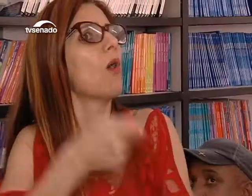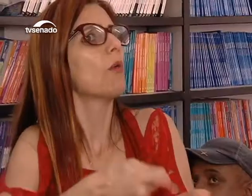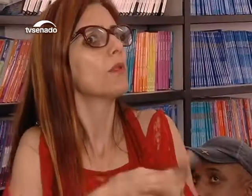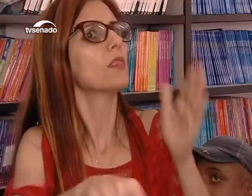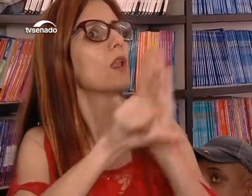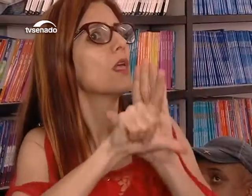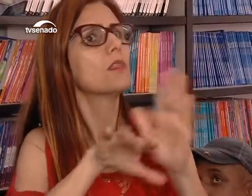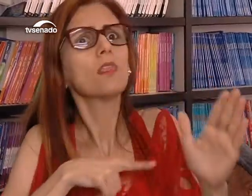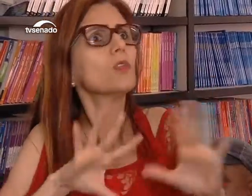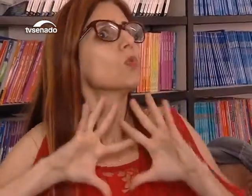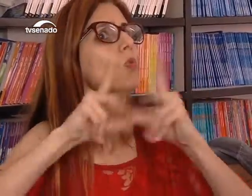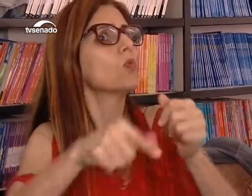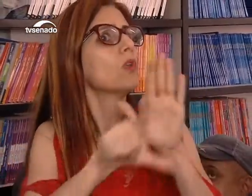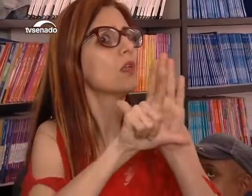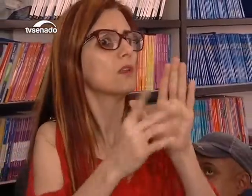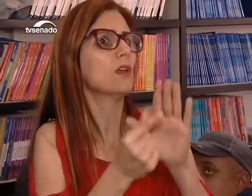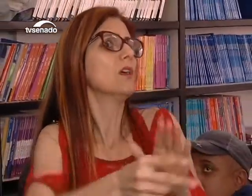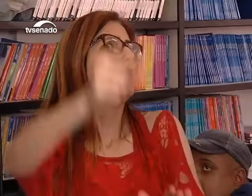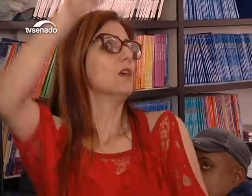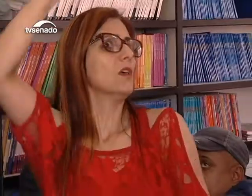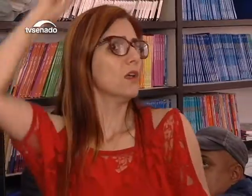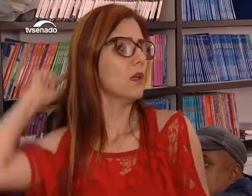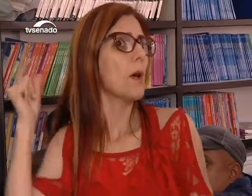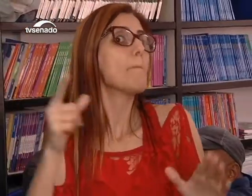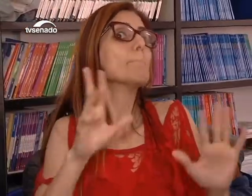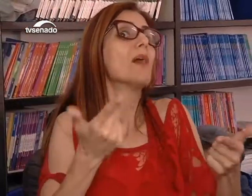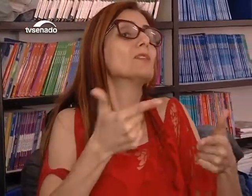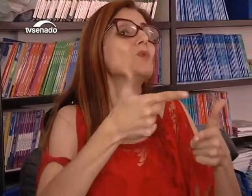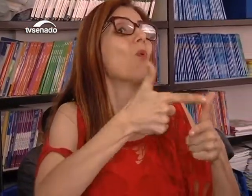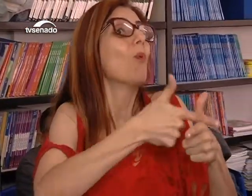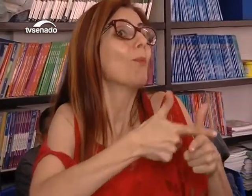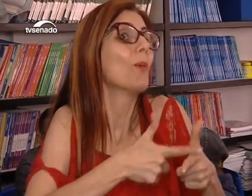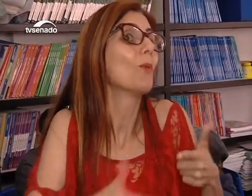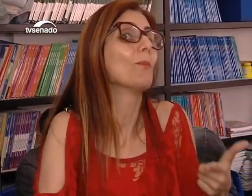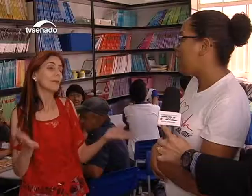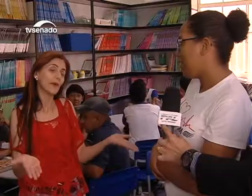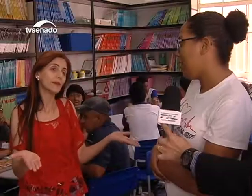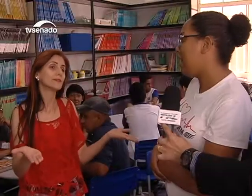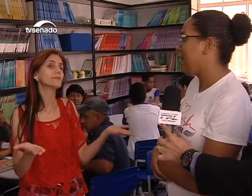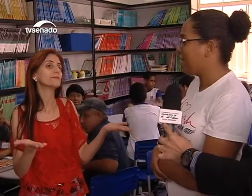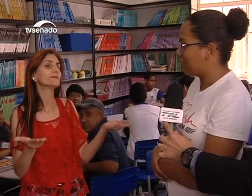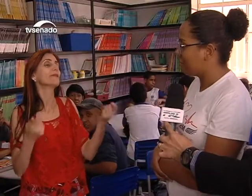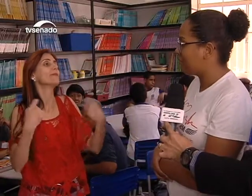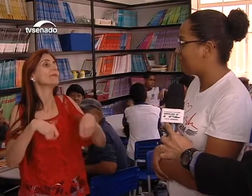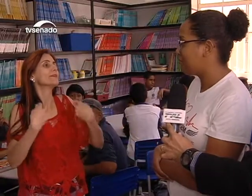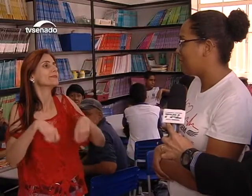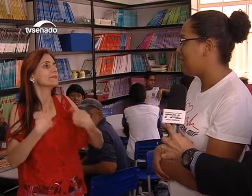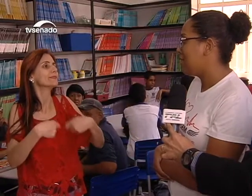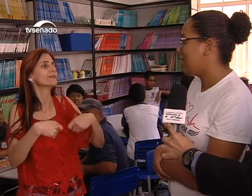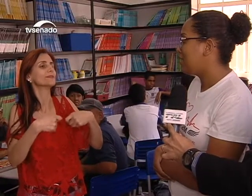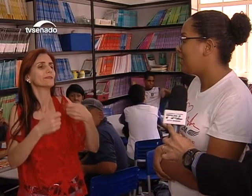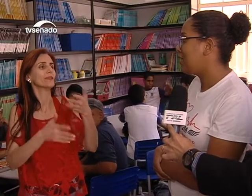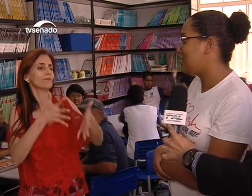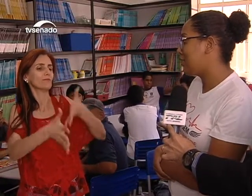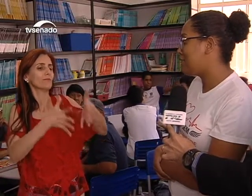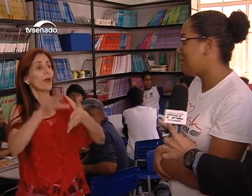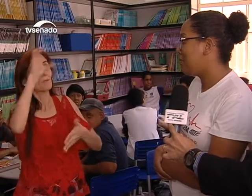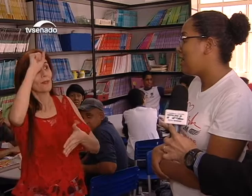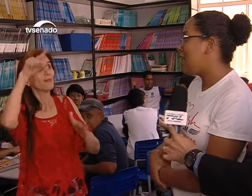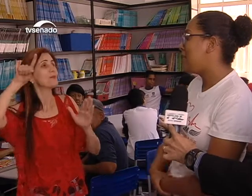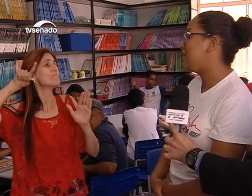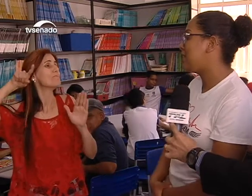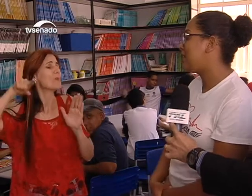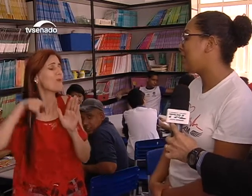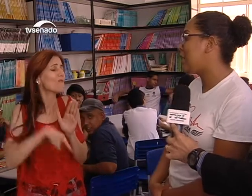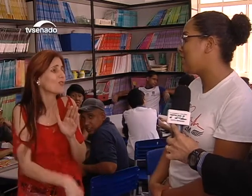reportagem a medida é fundamental mas ela acredita que as pessoas podem fazer mais melhorar essa comunicação